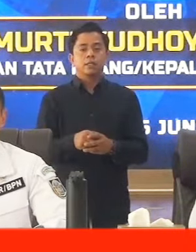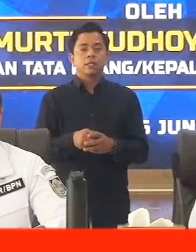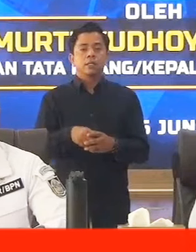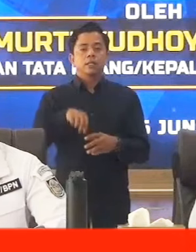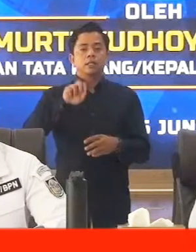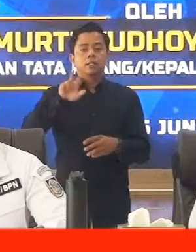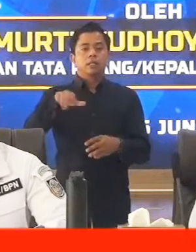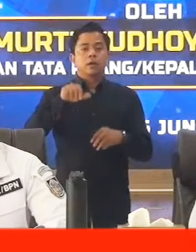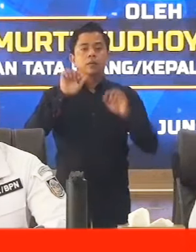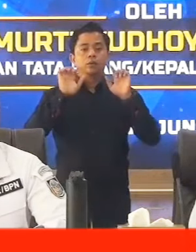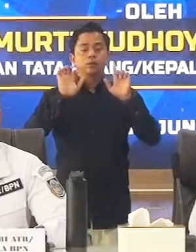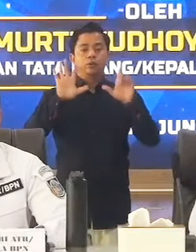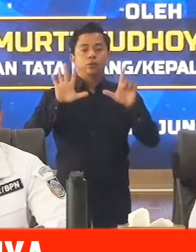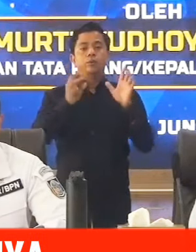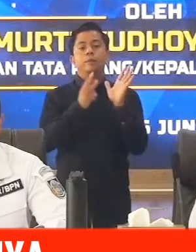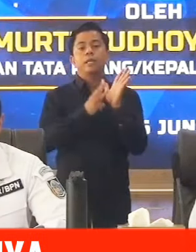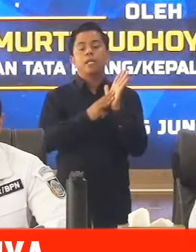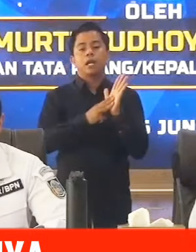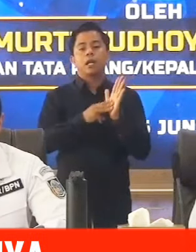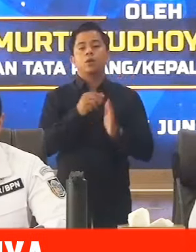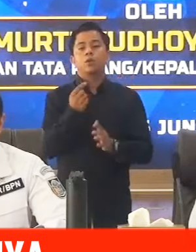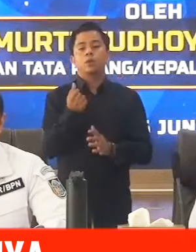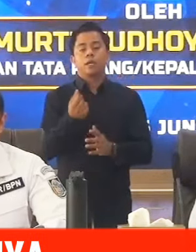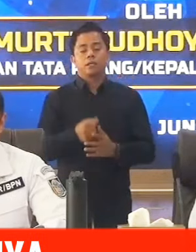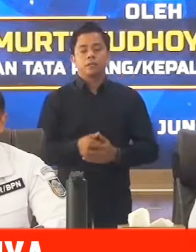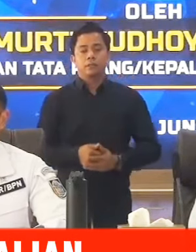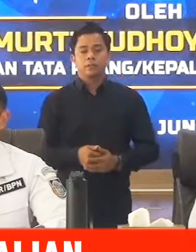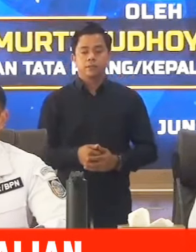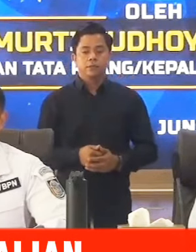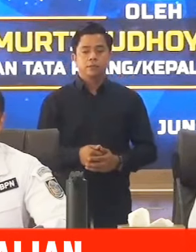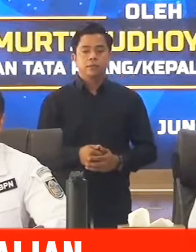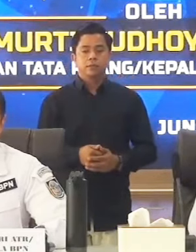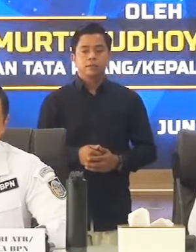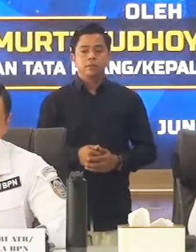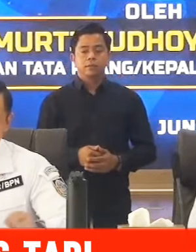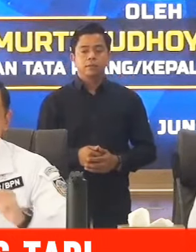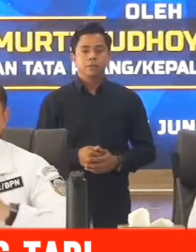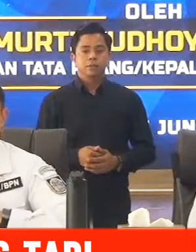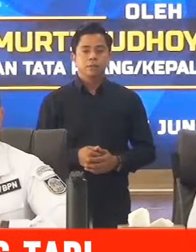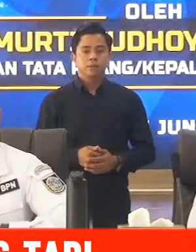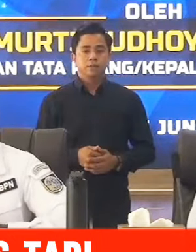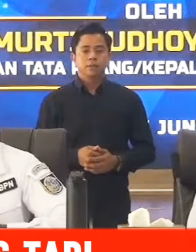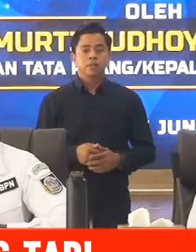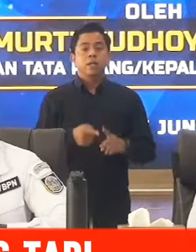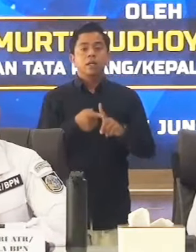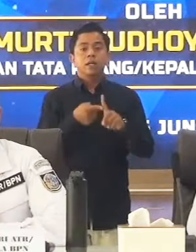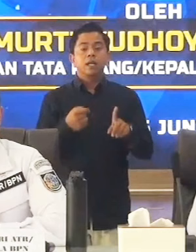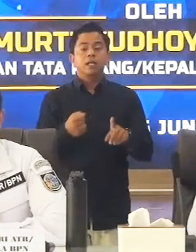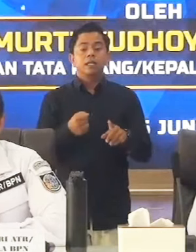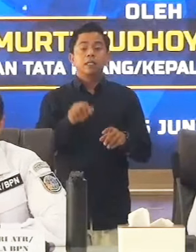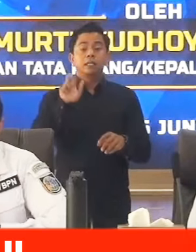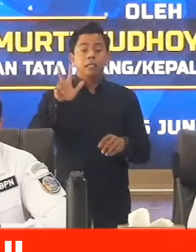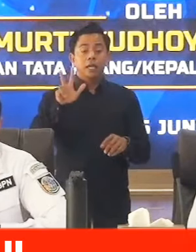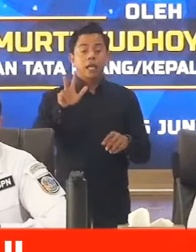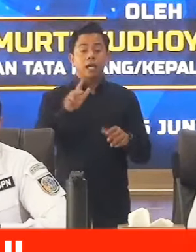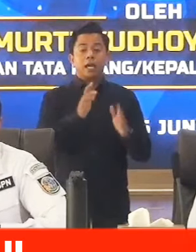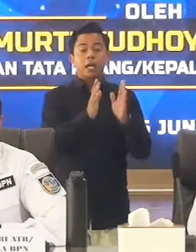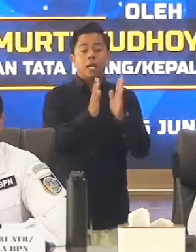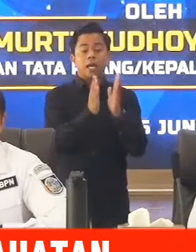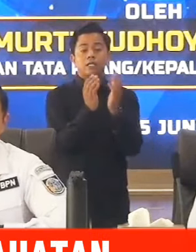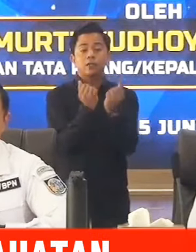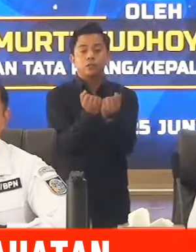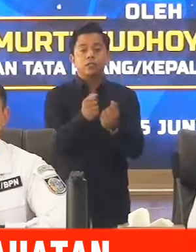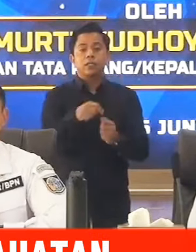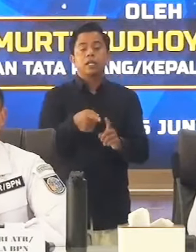37 miliar rupiah. Kesimpulannya, Bapak-Ibu sekalian, dari 3 kasus tadi, mafia